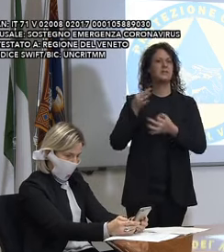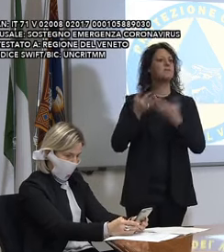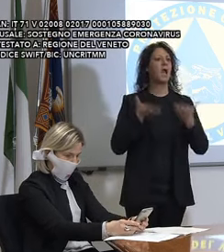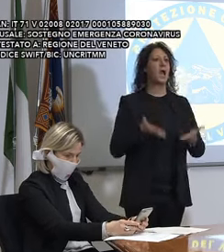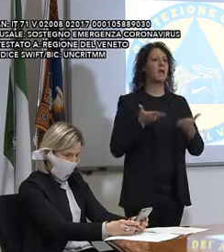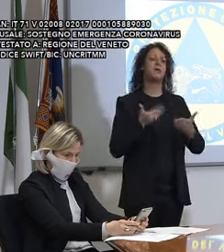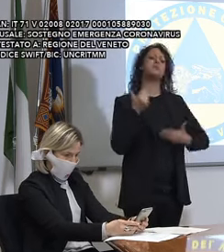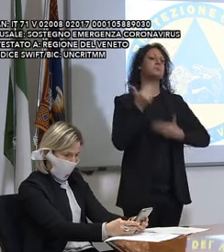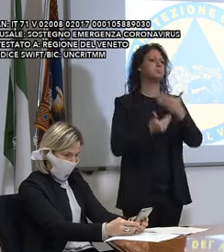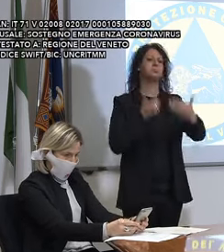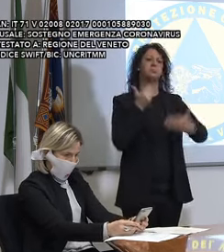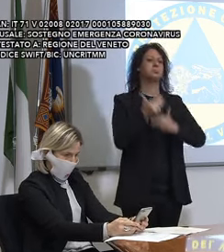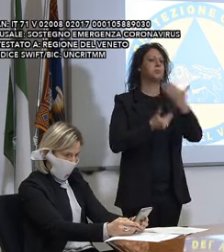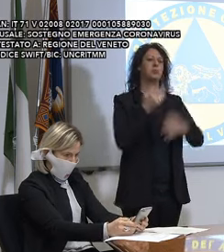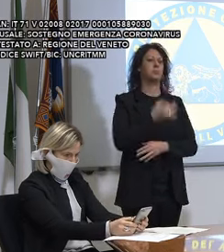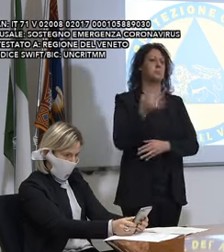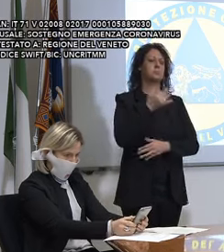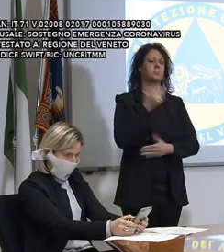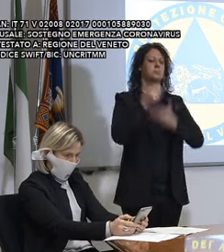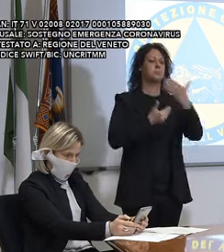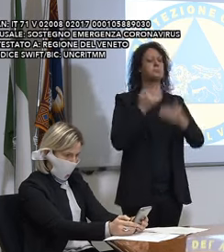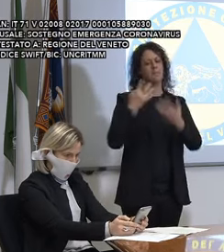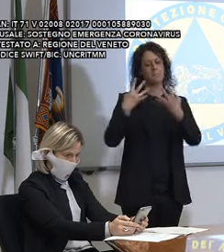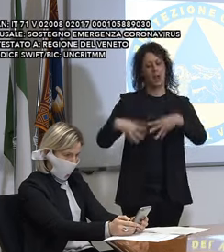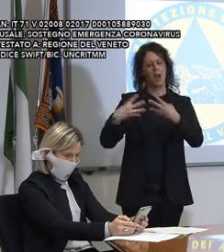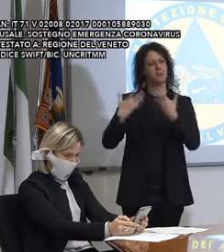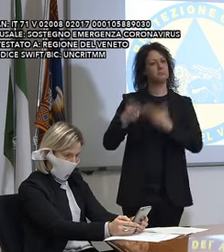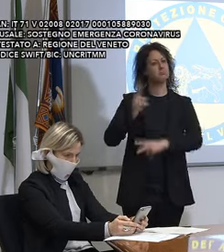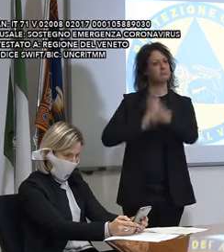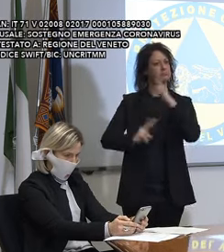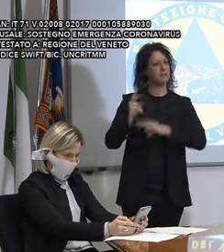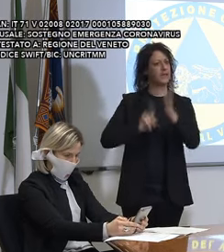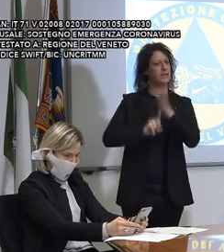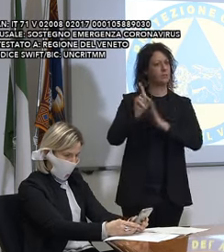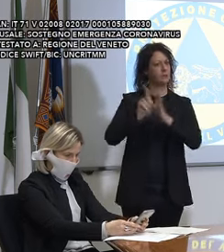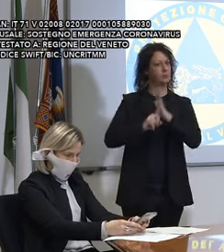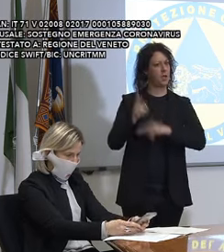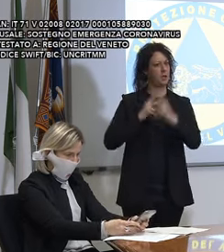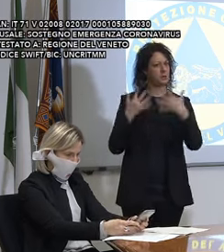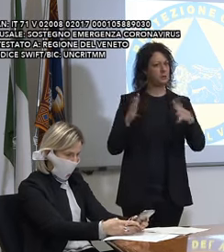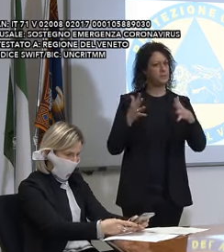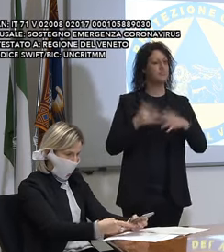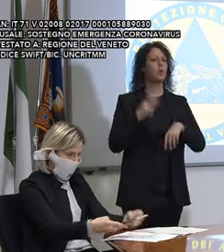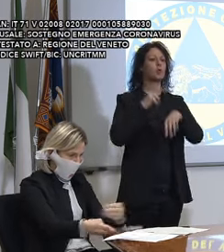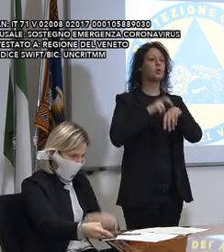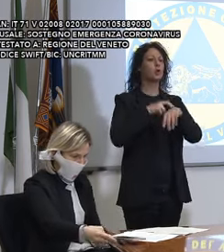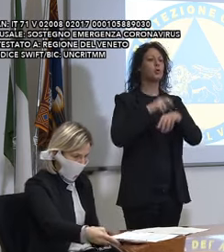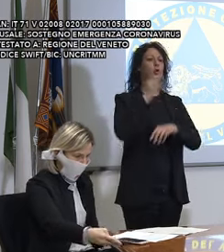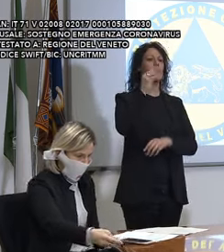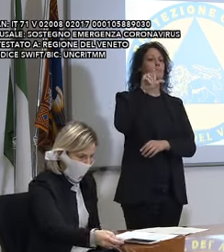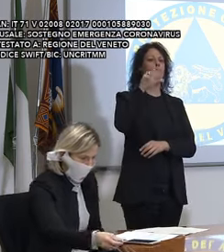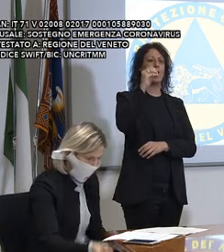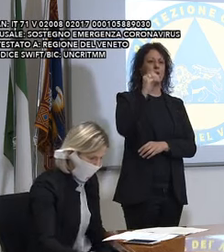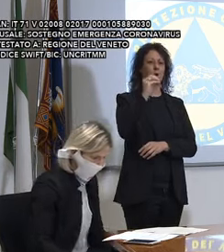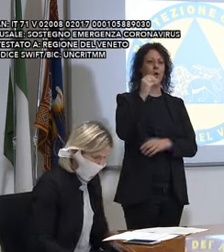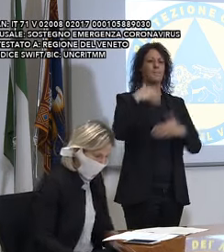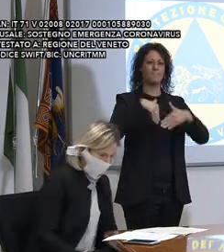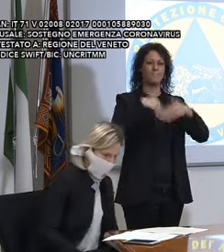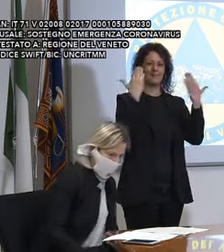regime, nel senso che la macchina ha dato i suoi risultati. Proprio anche stamattina il dottor Flor nella